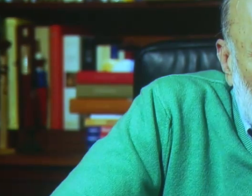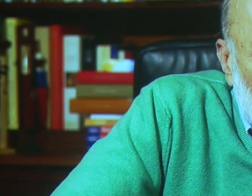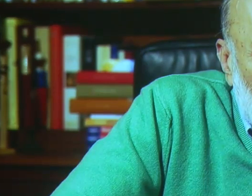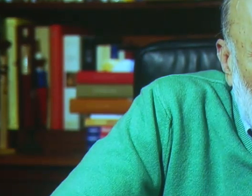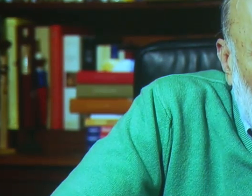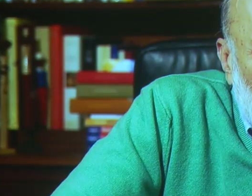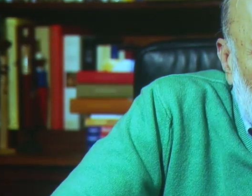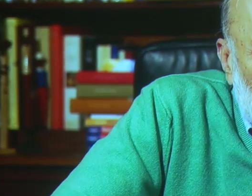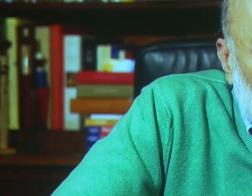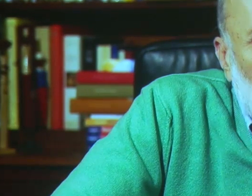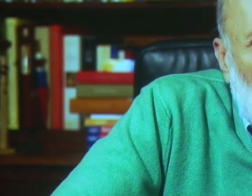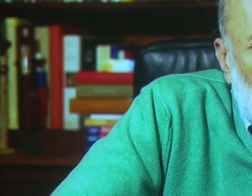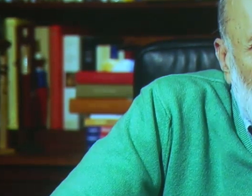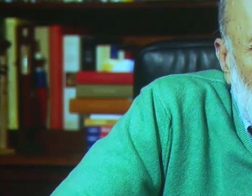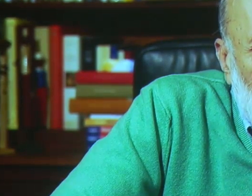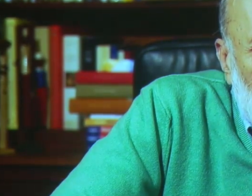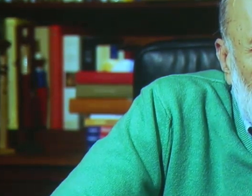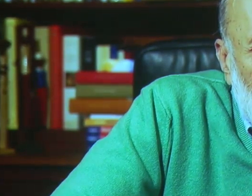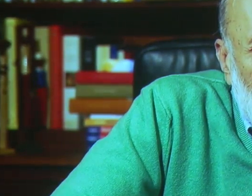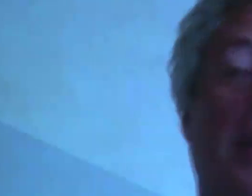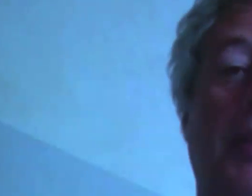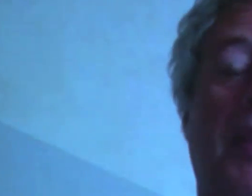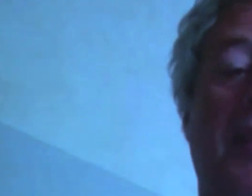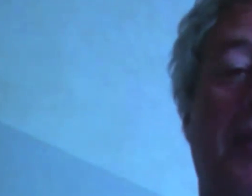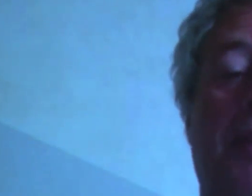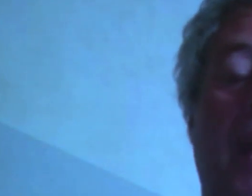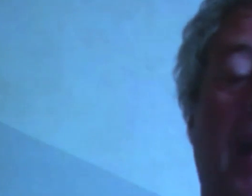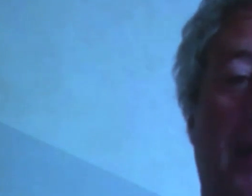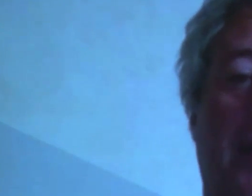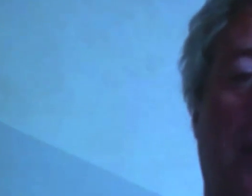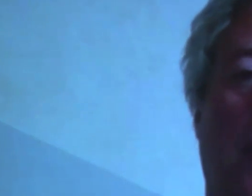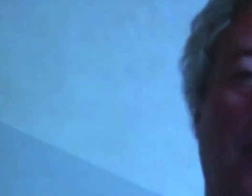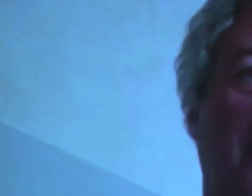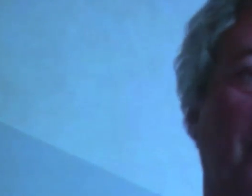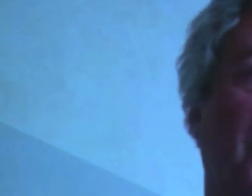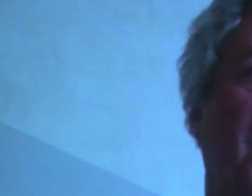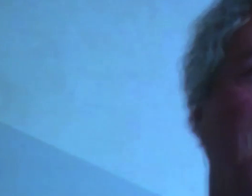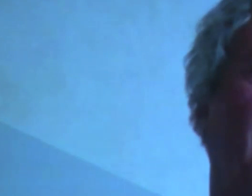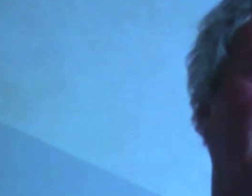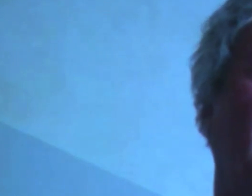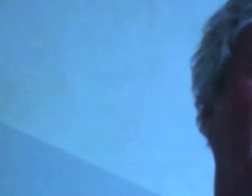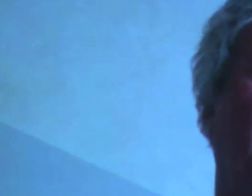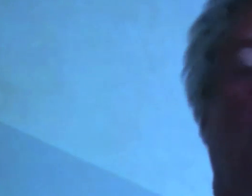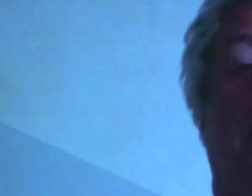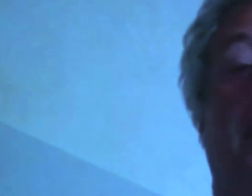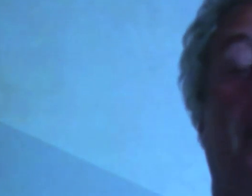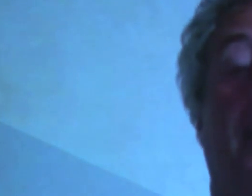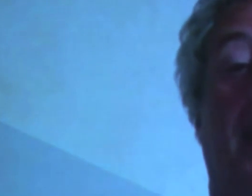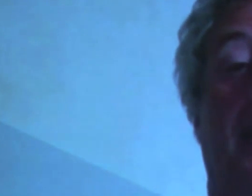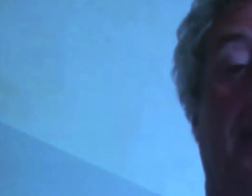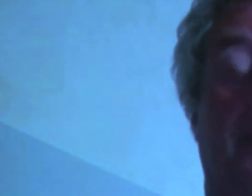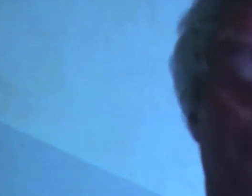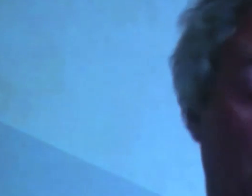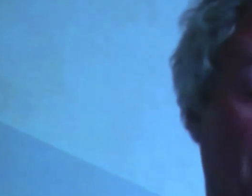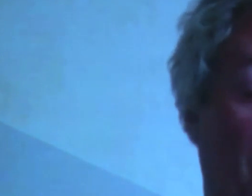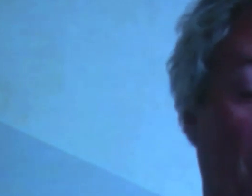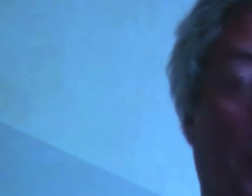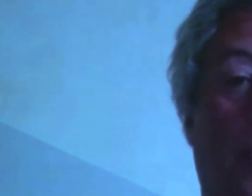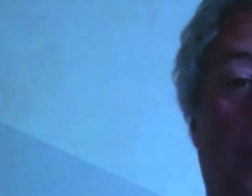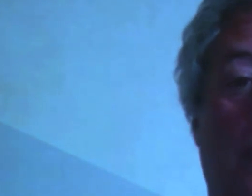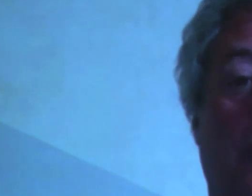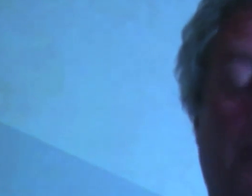è fondamentale e strano che sarà speciale più divertente